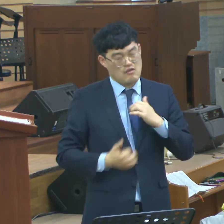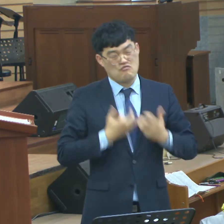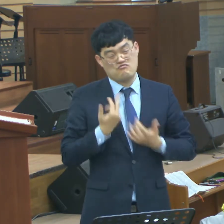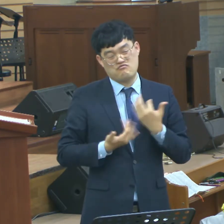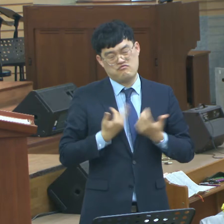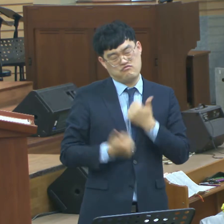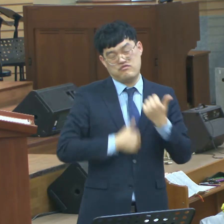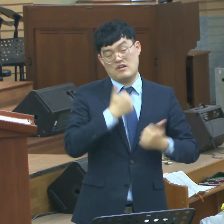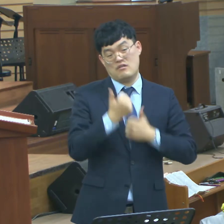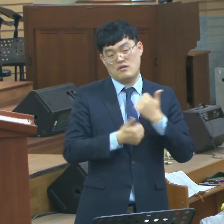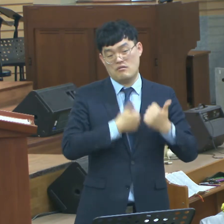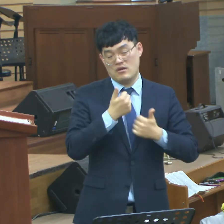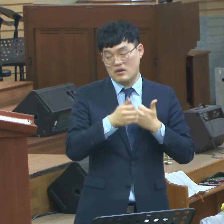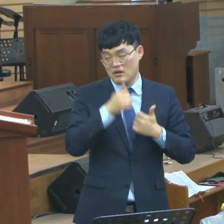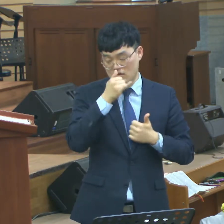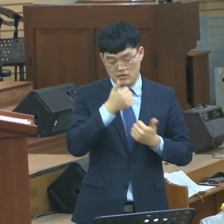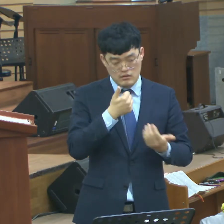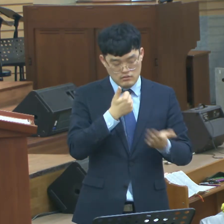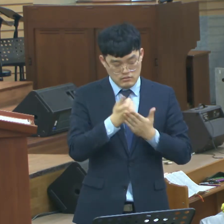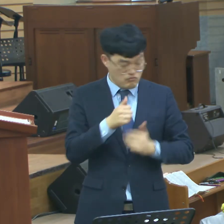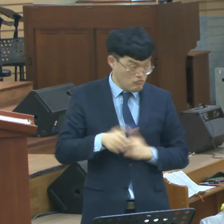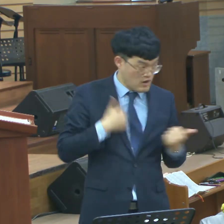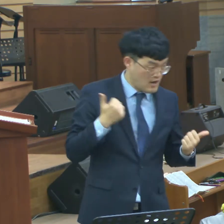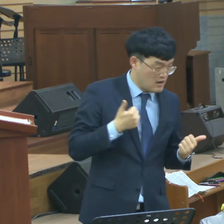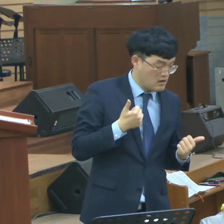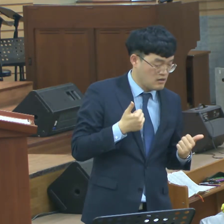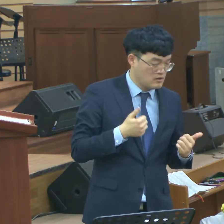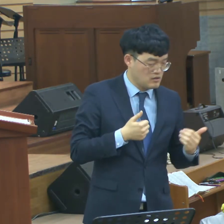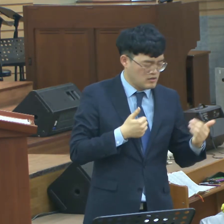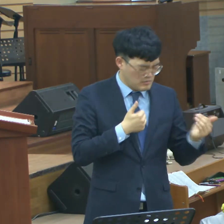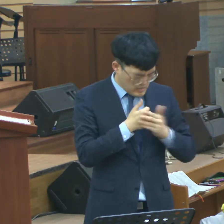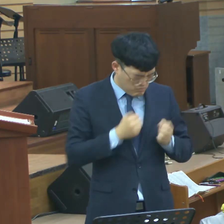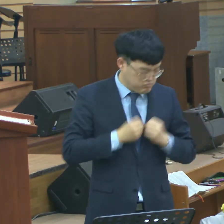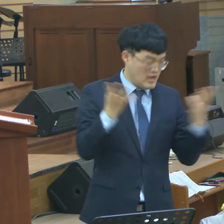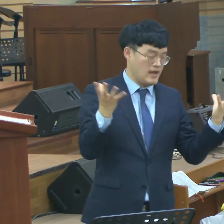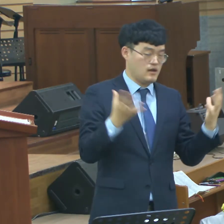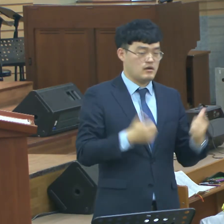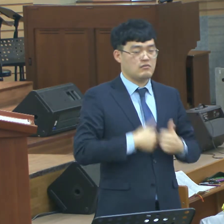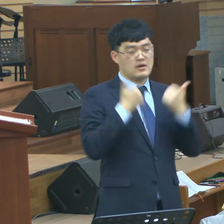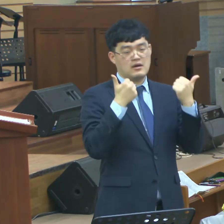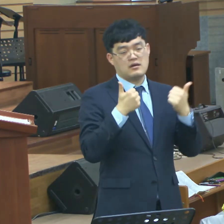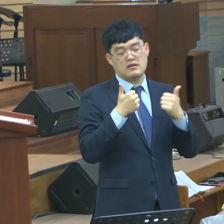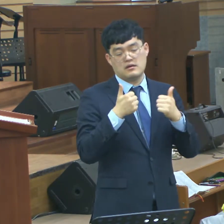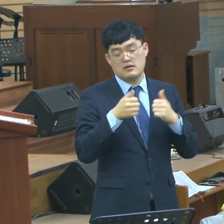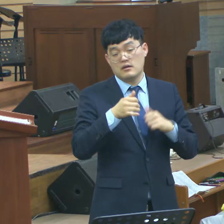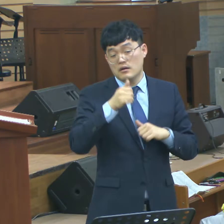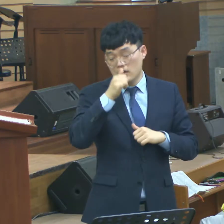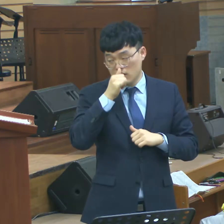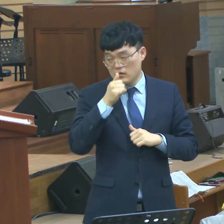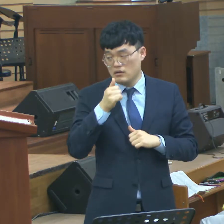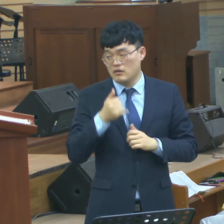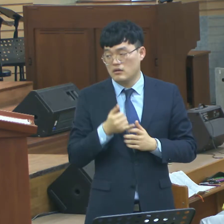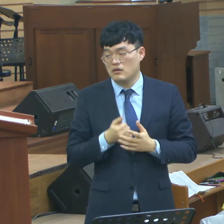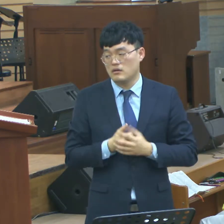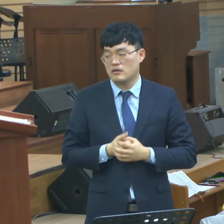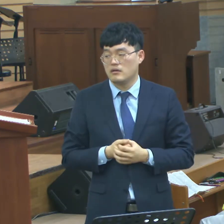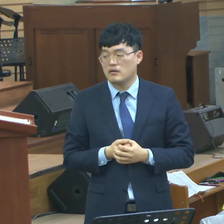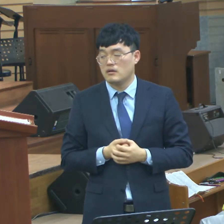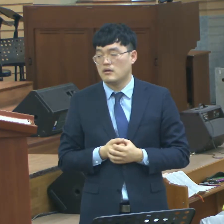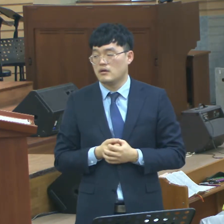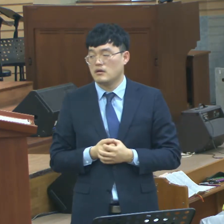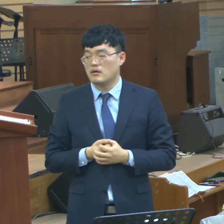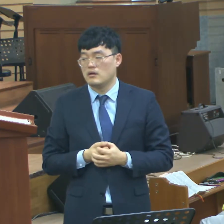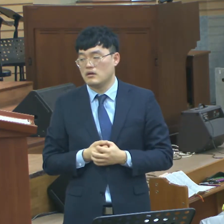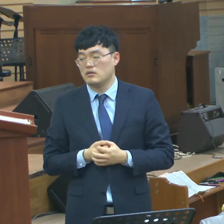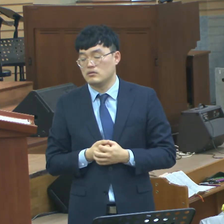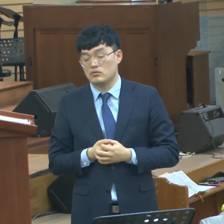뭐 그냥 조금만 건드리면요 팍 하는 거예요. 이 분노가 이만큼 차 있어요. 그